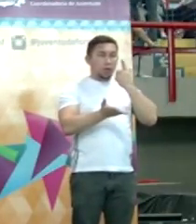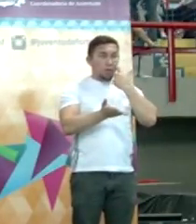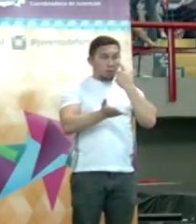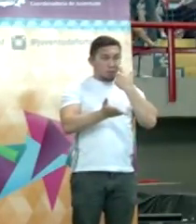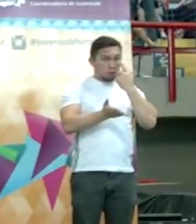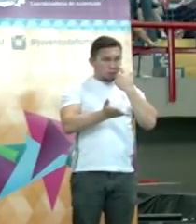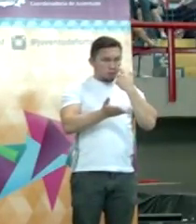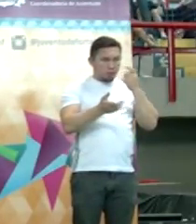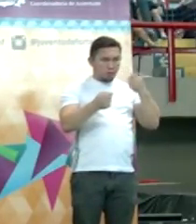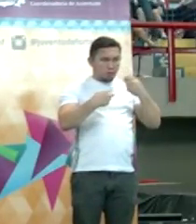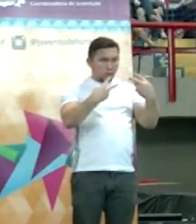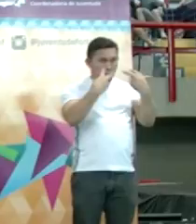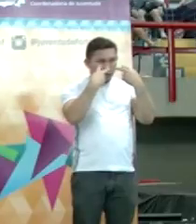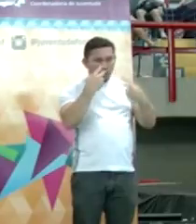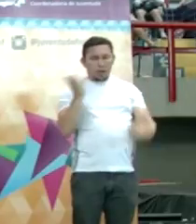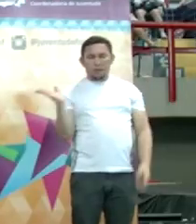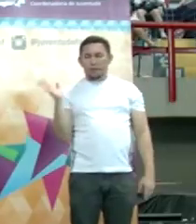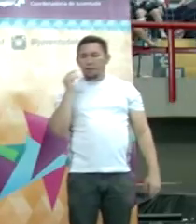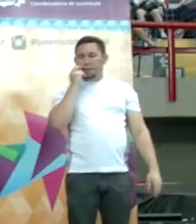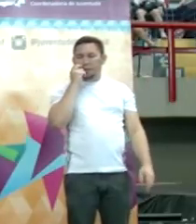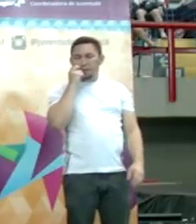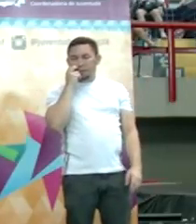ó. Olha para mim, olha para mim.